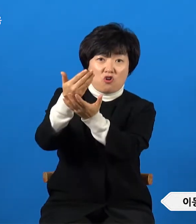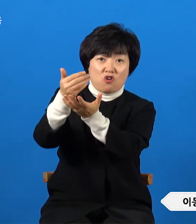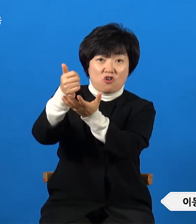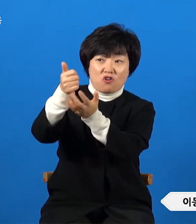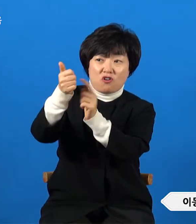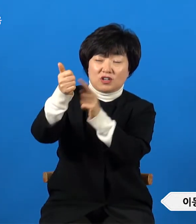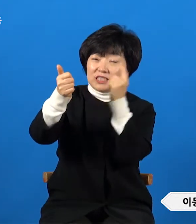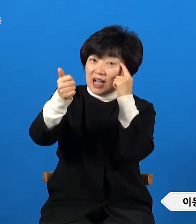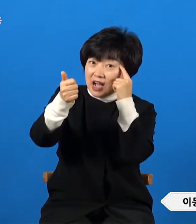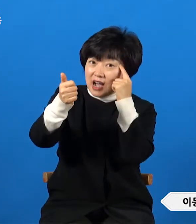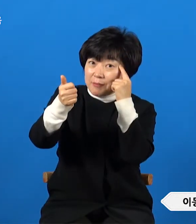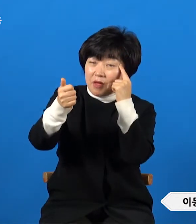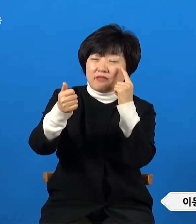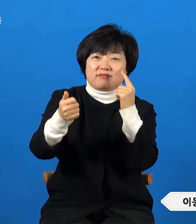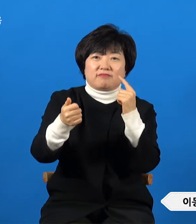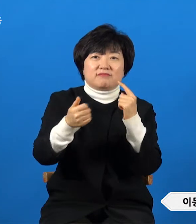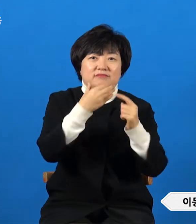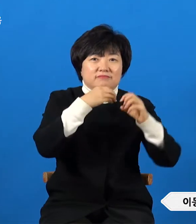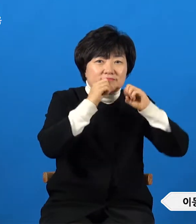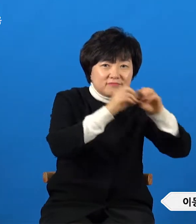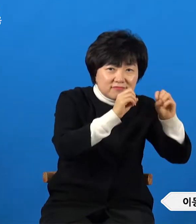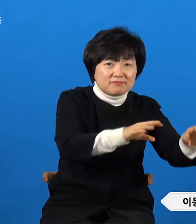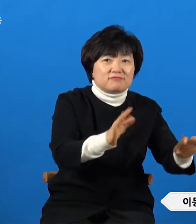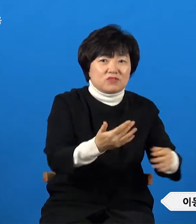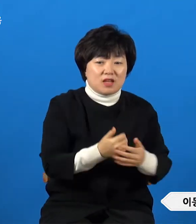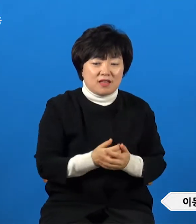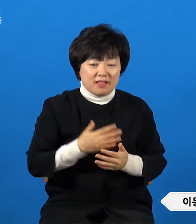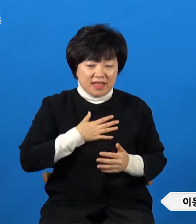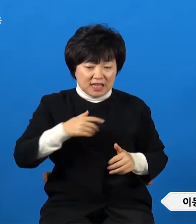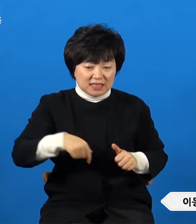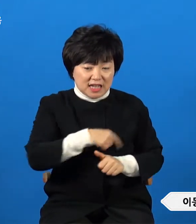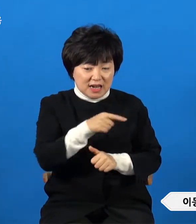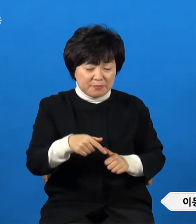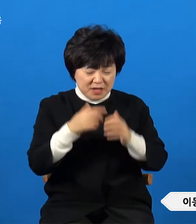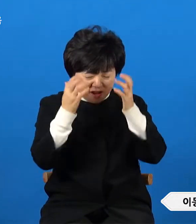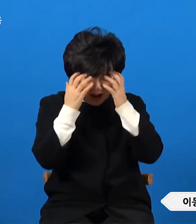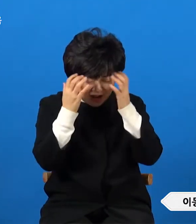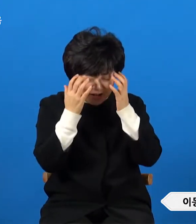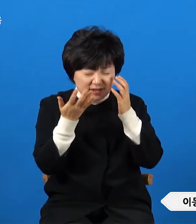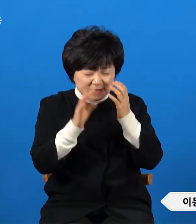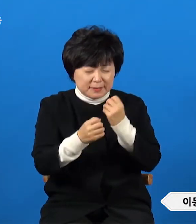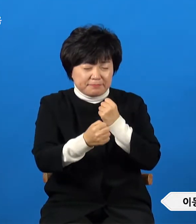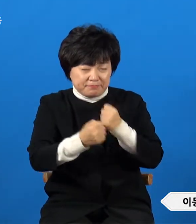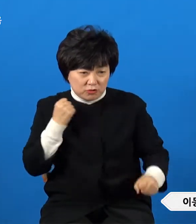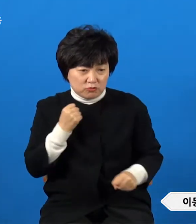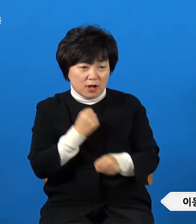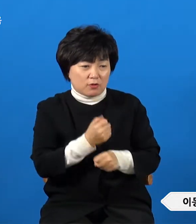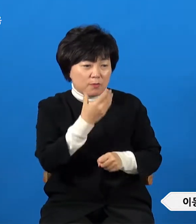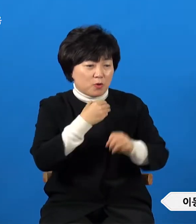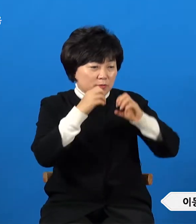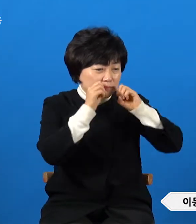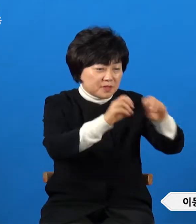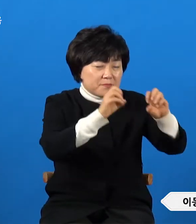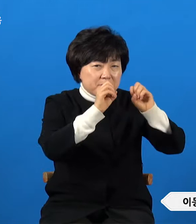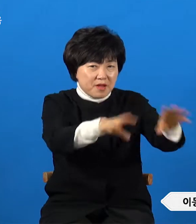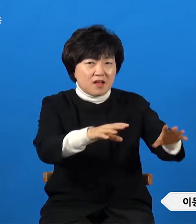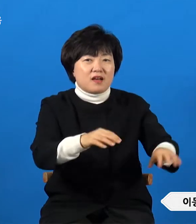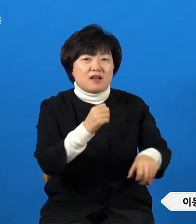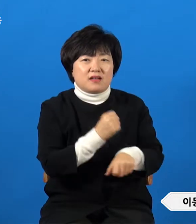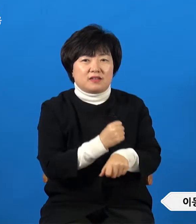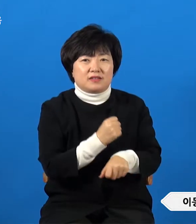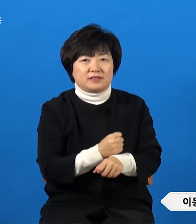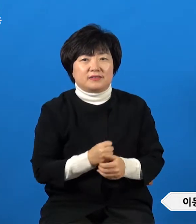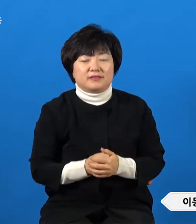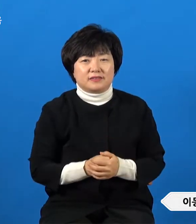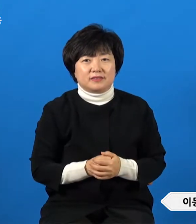삶이, 내 환경이 열악한 상황 속에서도 이 복음은 여전히 전해져야 한다는 것입니다.